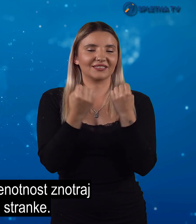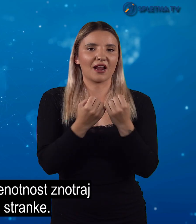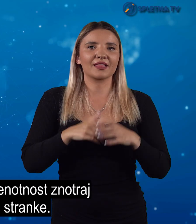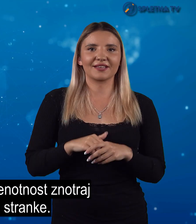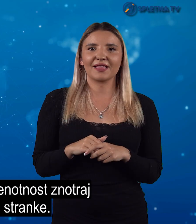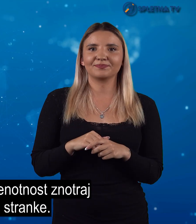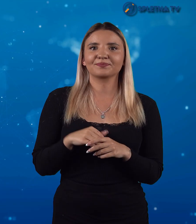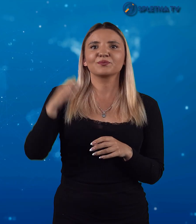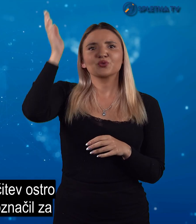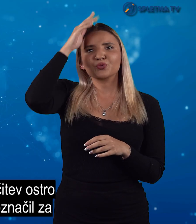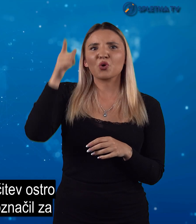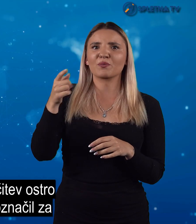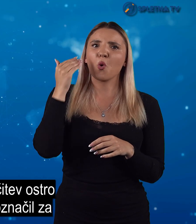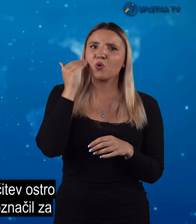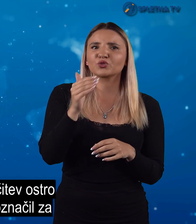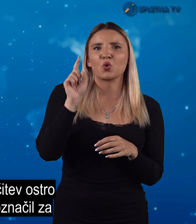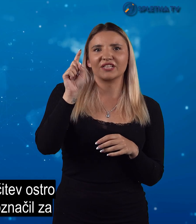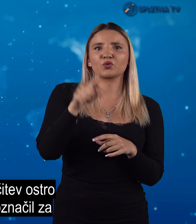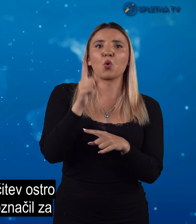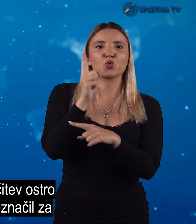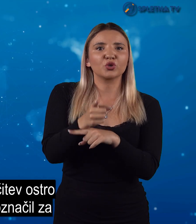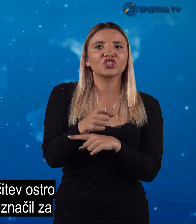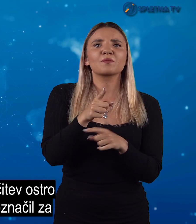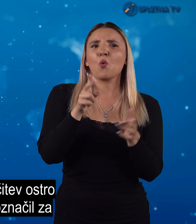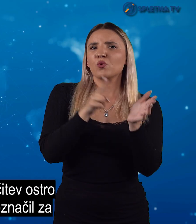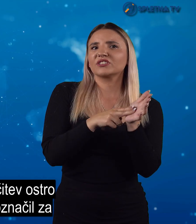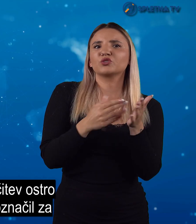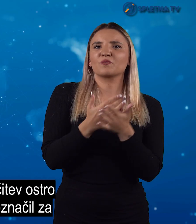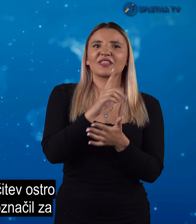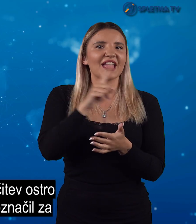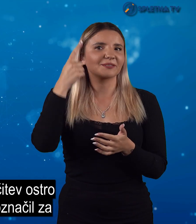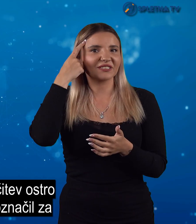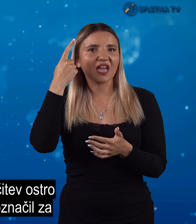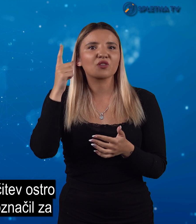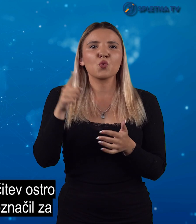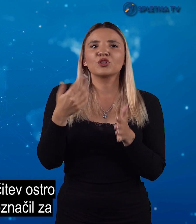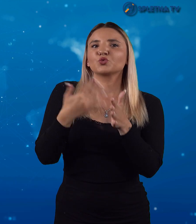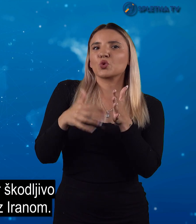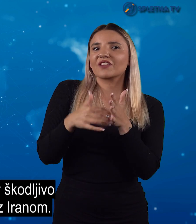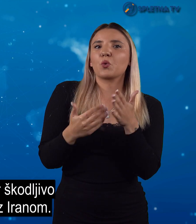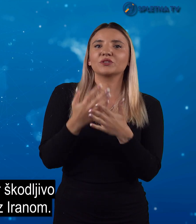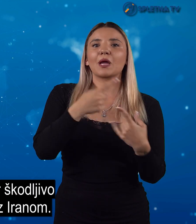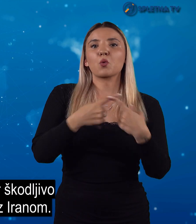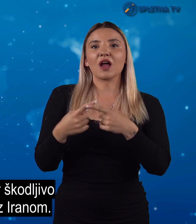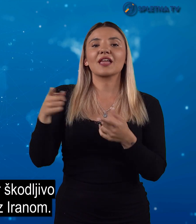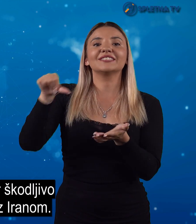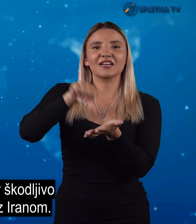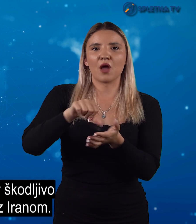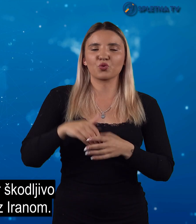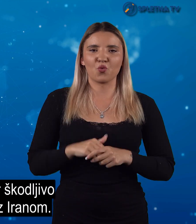republikanske stranke. Trump je odločitev ostro kritiziral in jo označil za nesmiselno ter škodljivo za